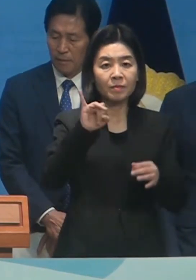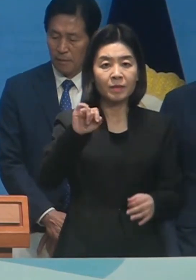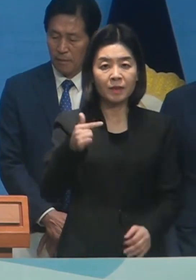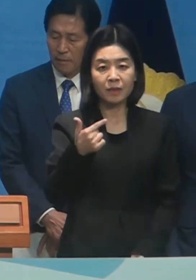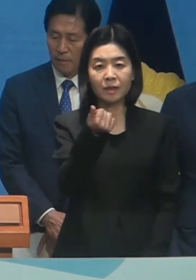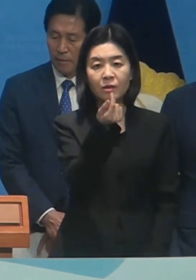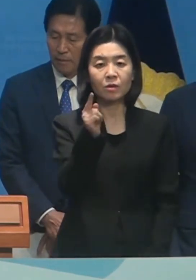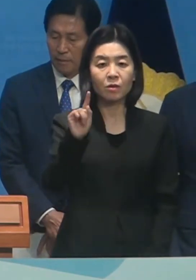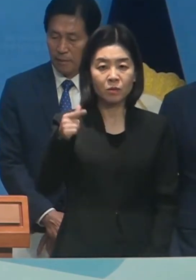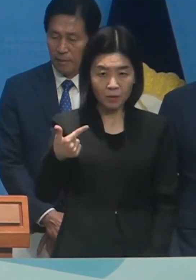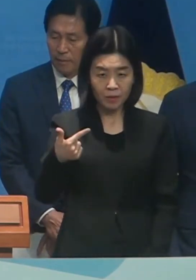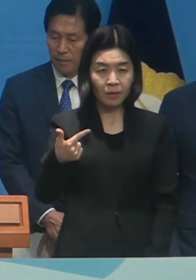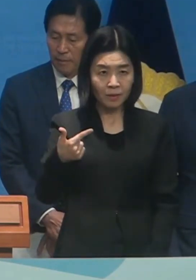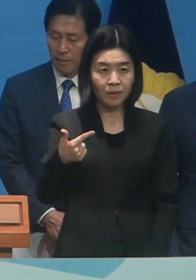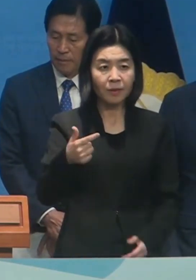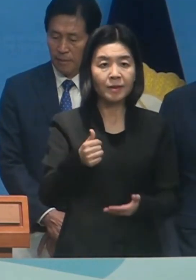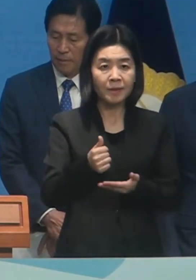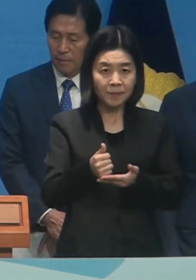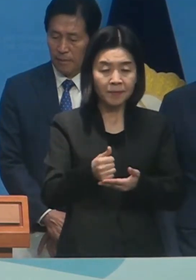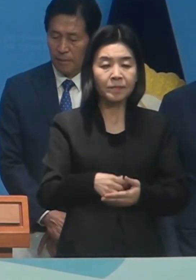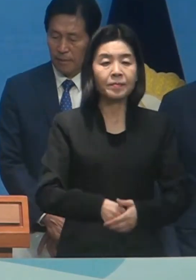김인환 선생님 오셨습니다.